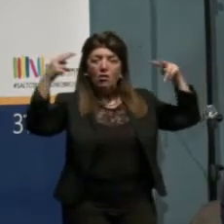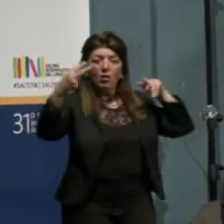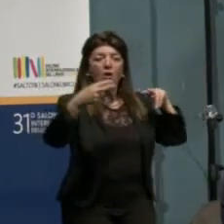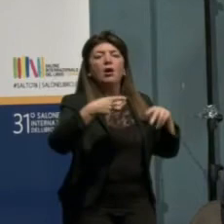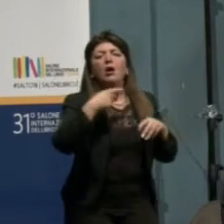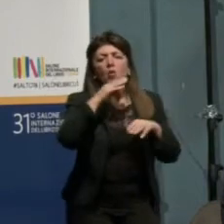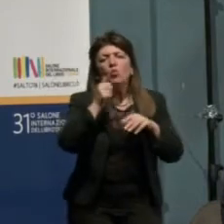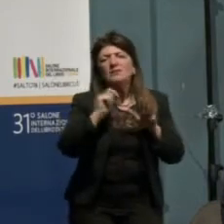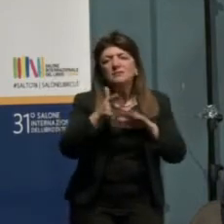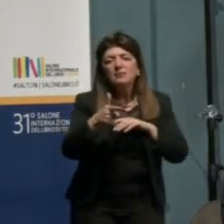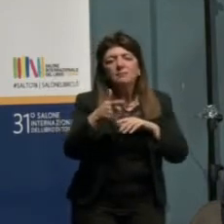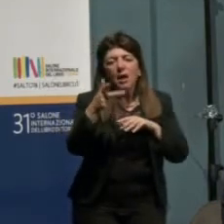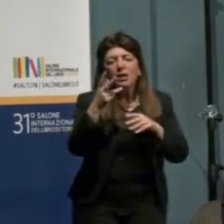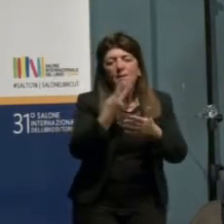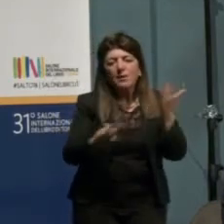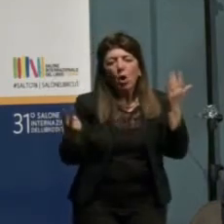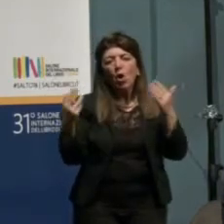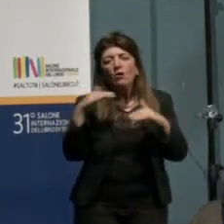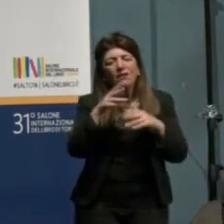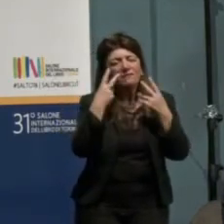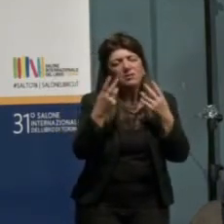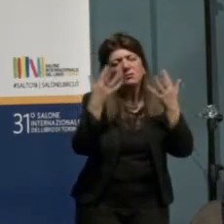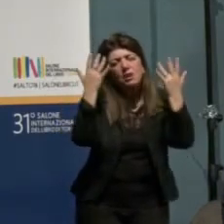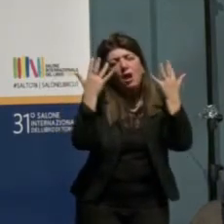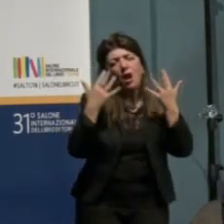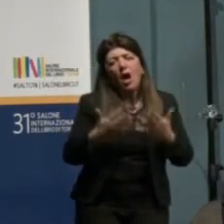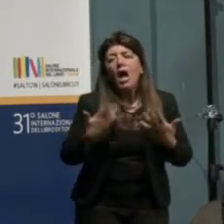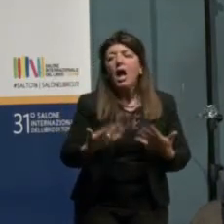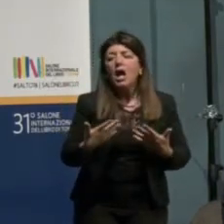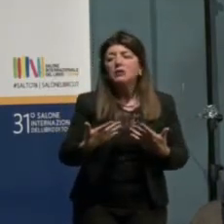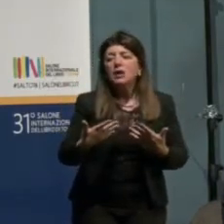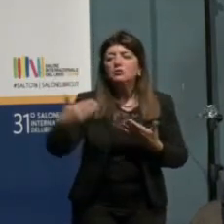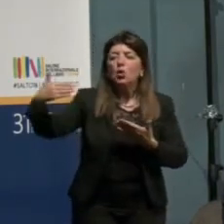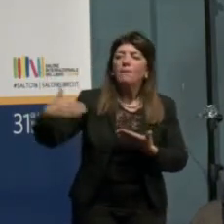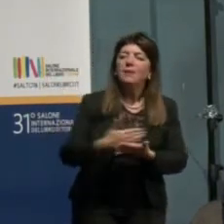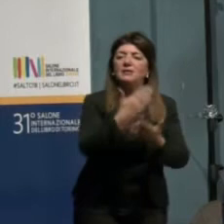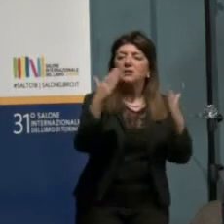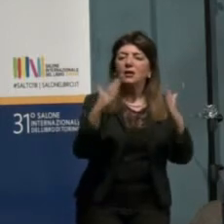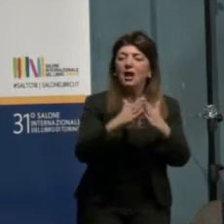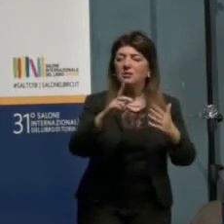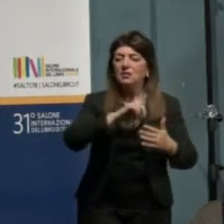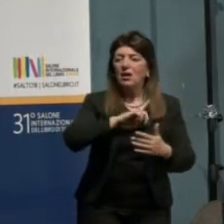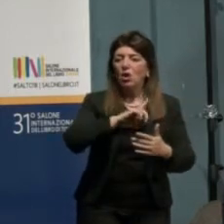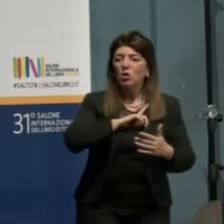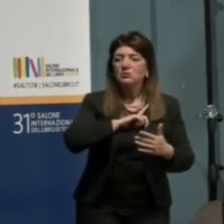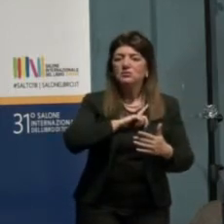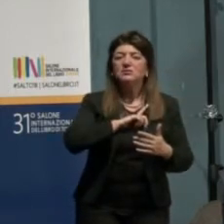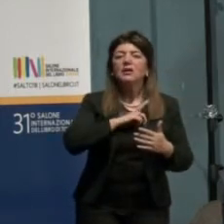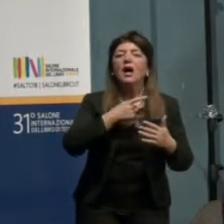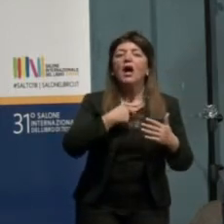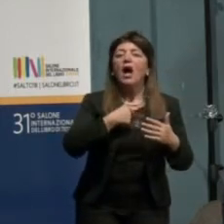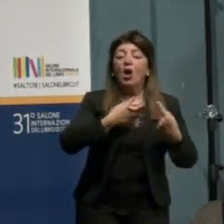vedete tante cose per adesso passano tanto a casa nostra e nella casa di giulio siamo noi che saluto